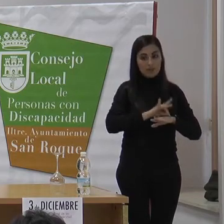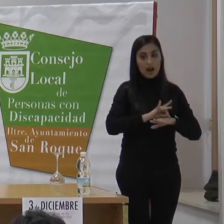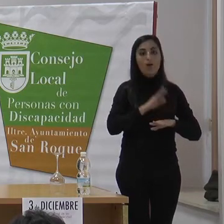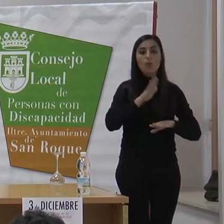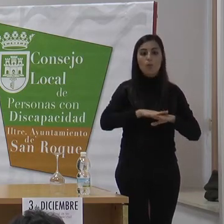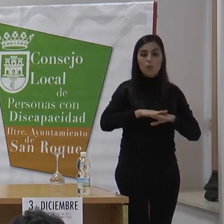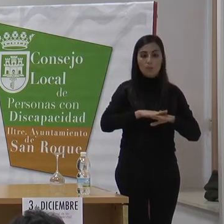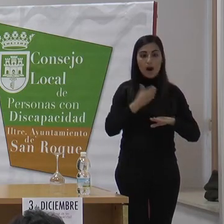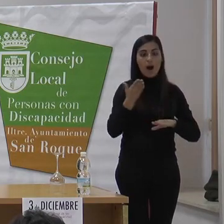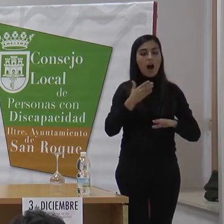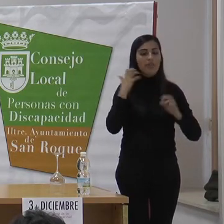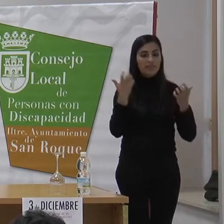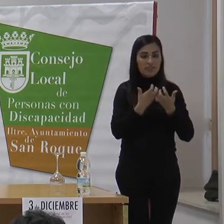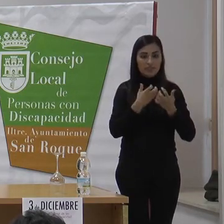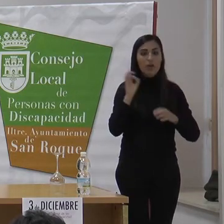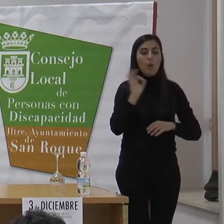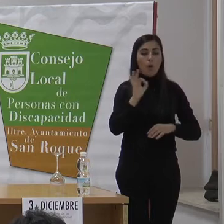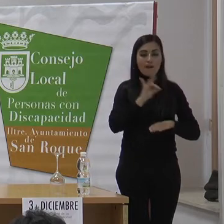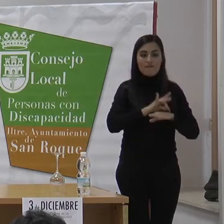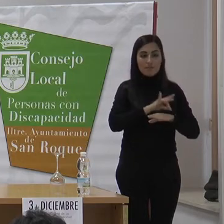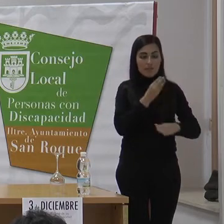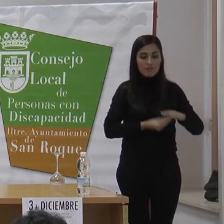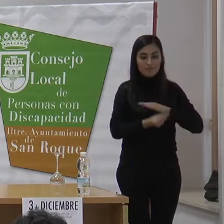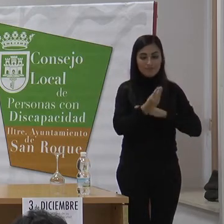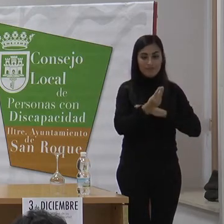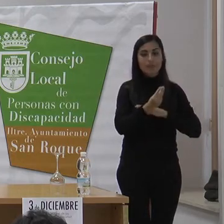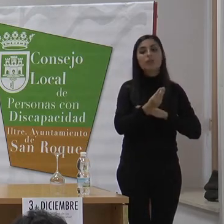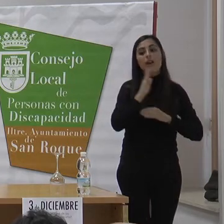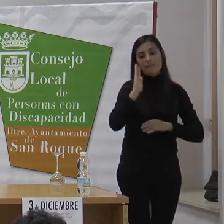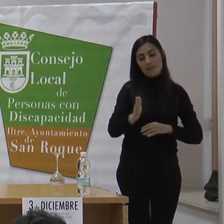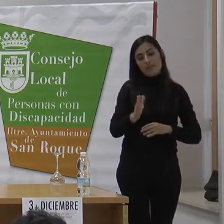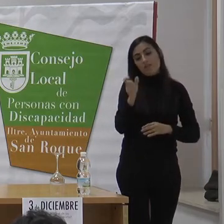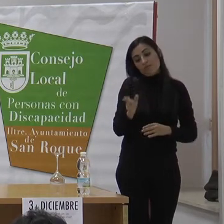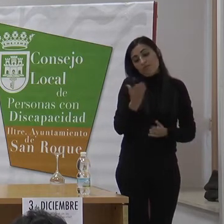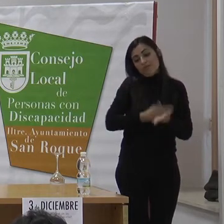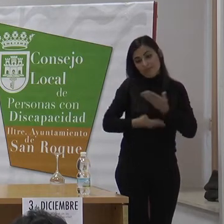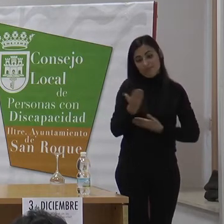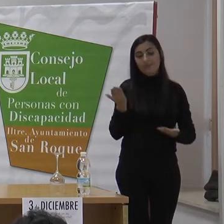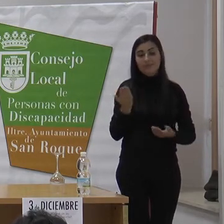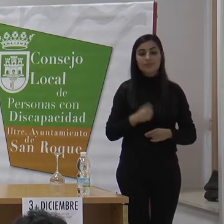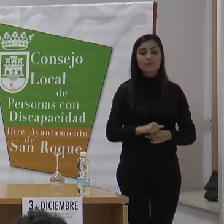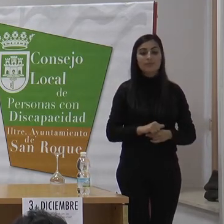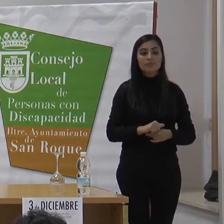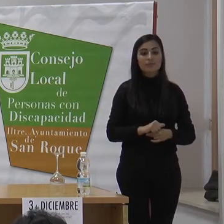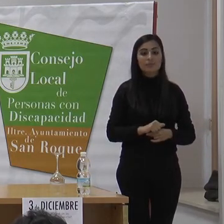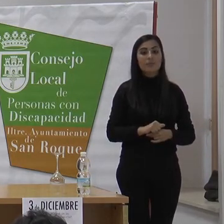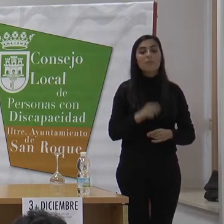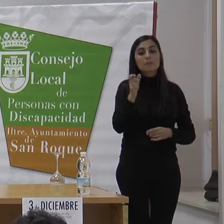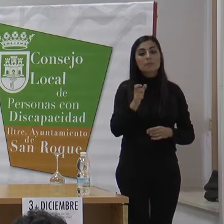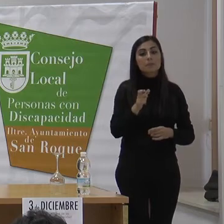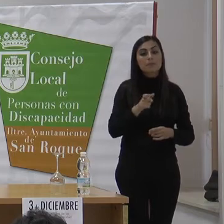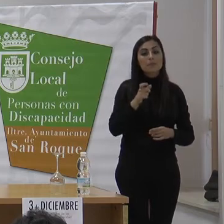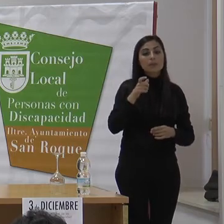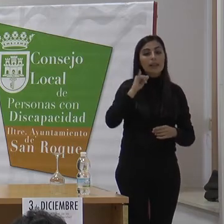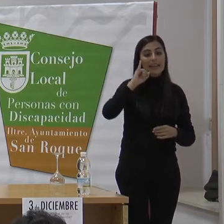congénita. Ya luego María Moliner apura un poco más, ¿no? Entonces dice incapacidad, cualidad o